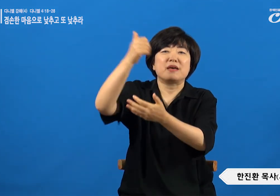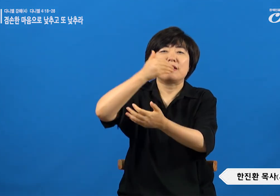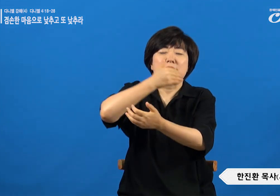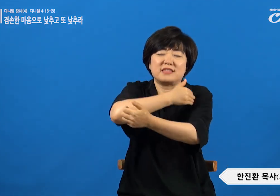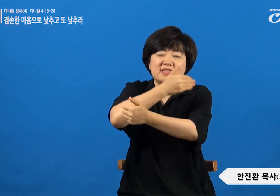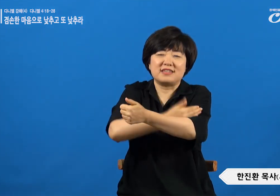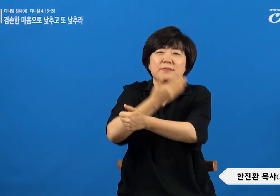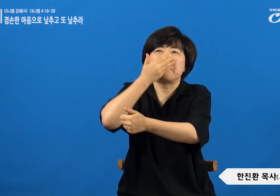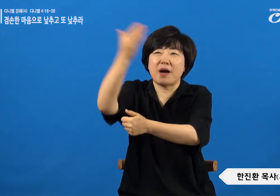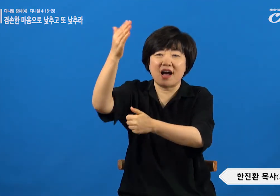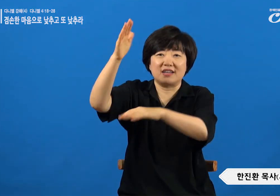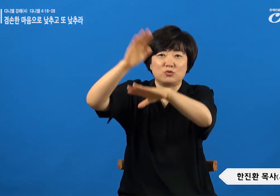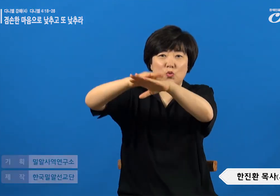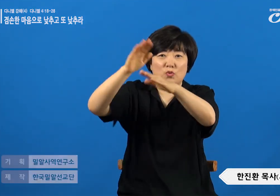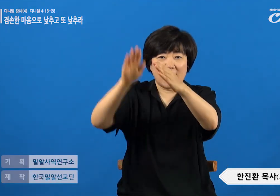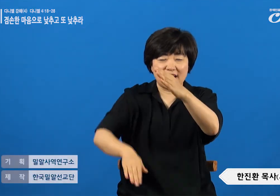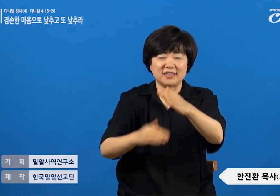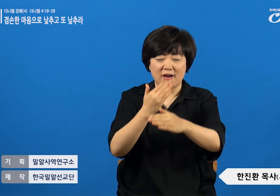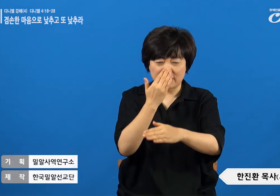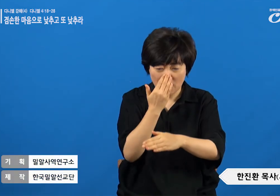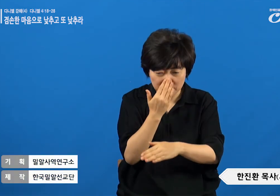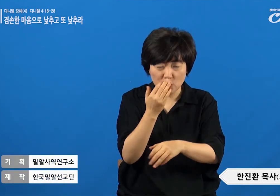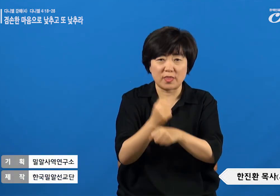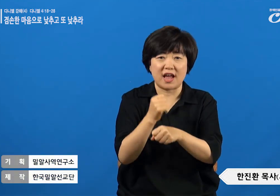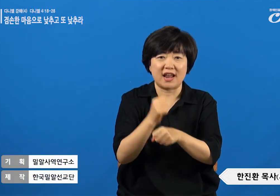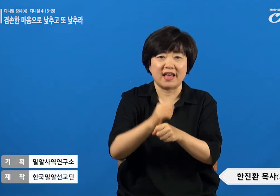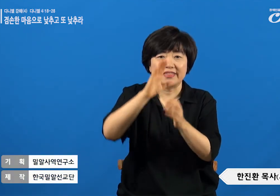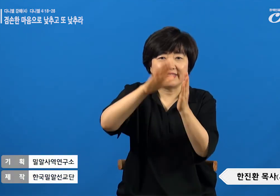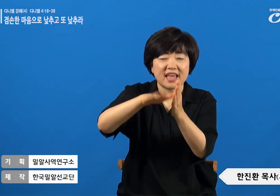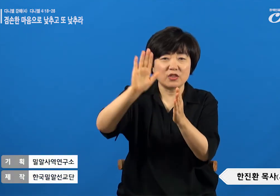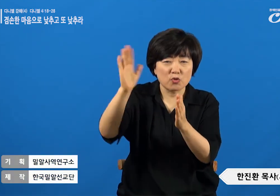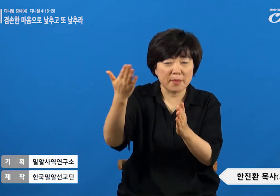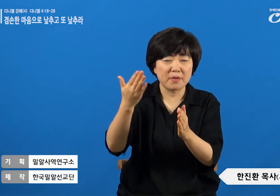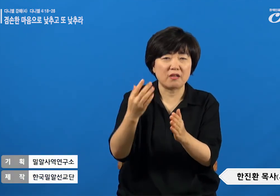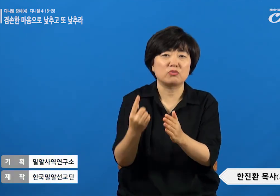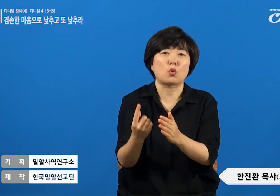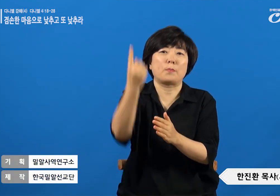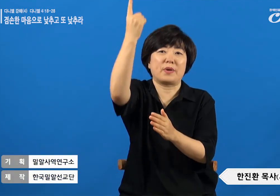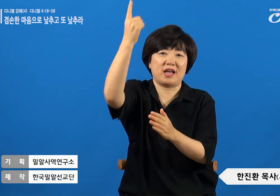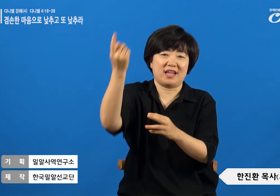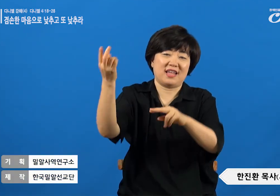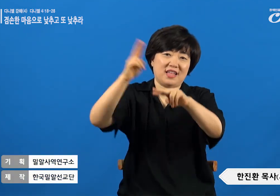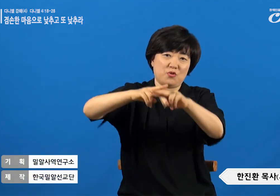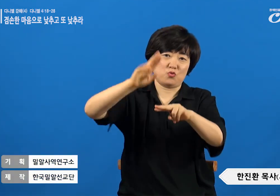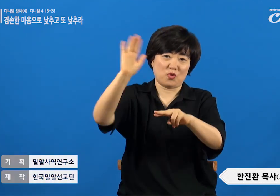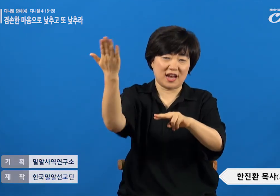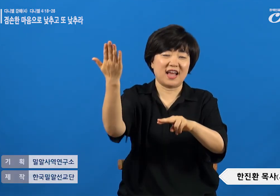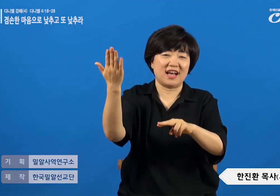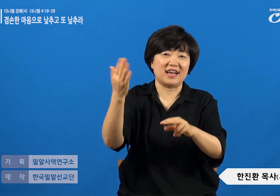하나님의 능하신 손 아래에서 겸손하라. 때가 되면 너희를 높이시리라.